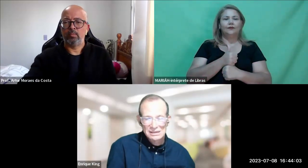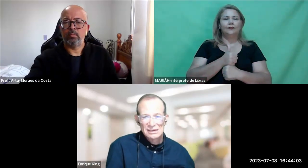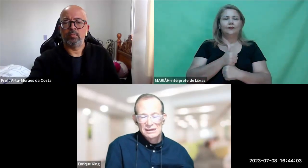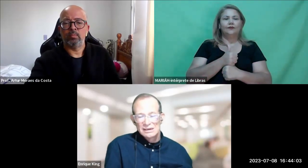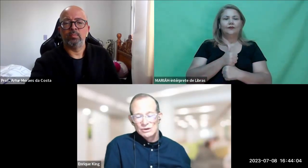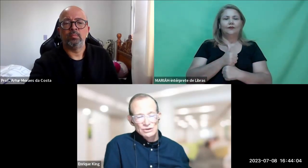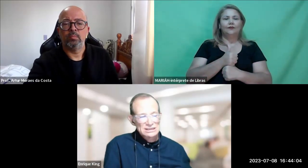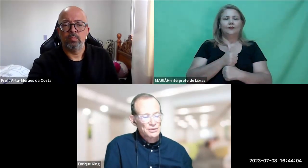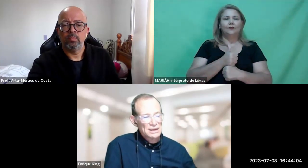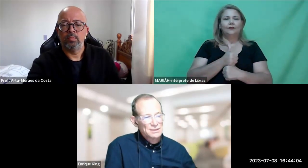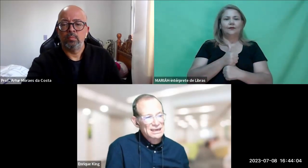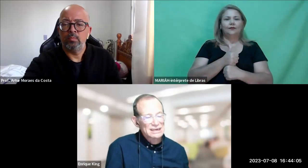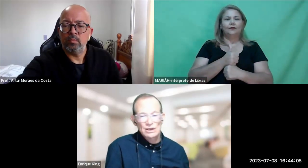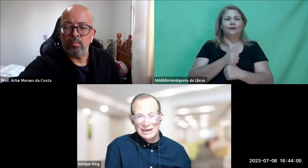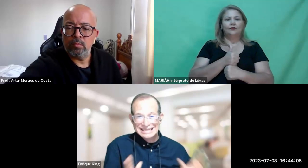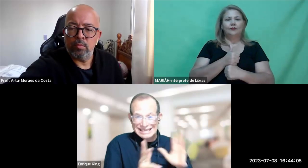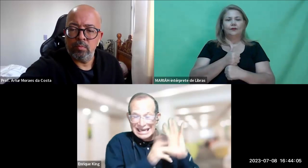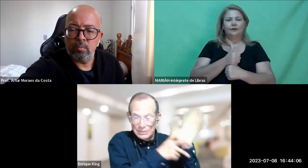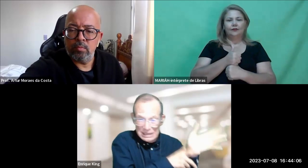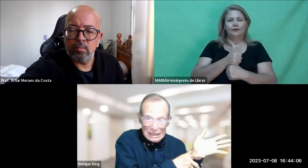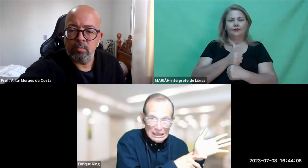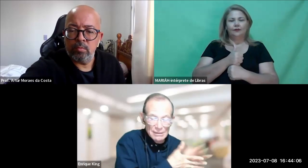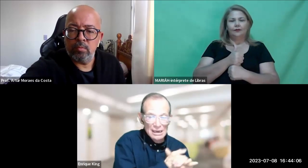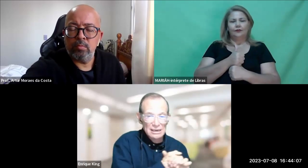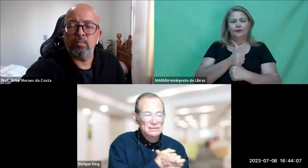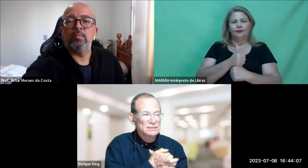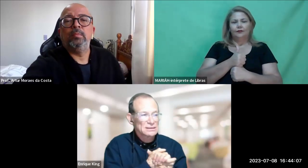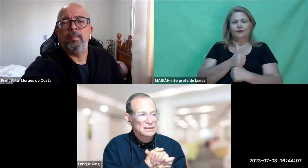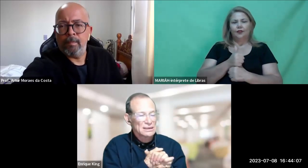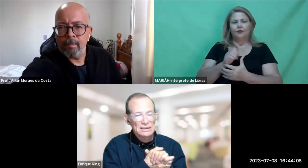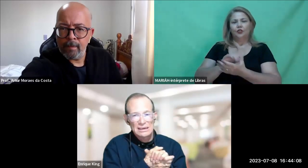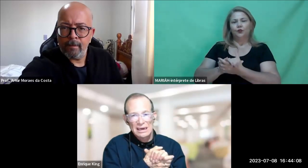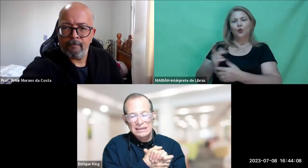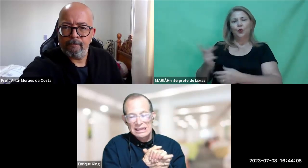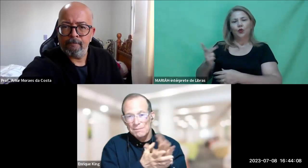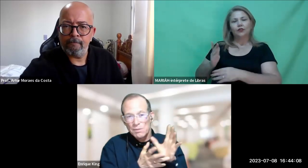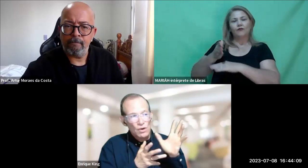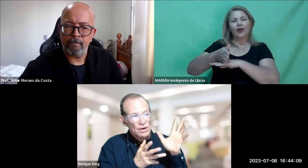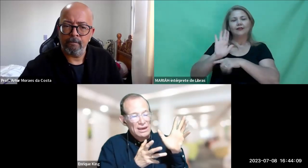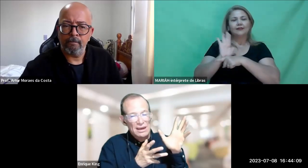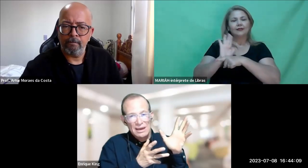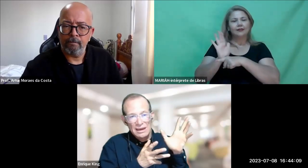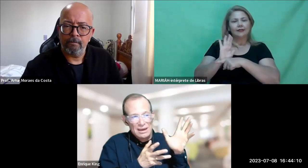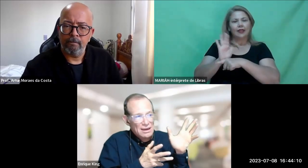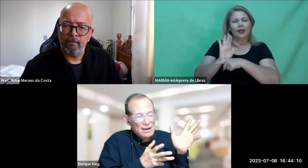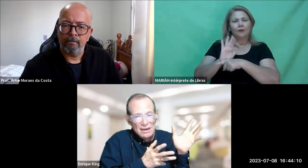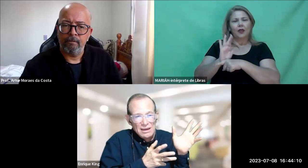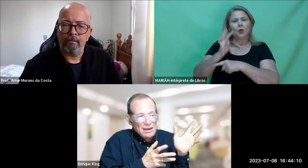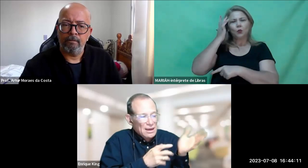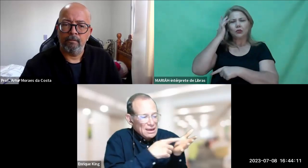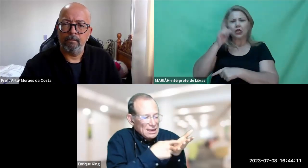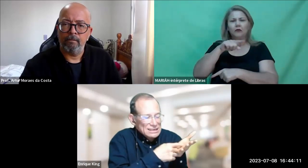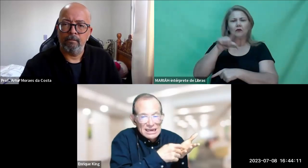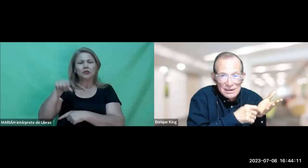reto yo no sé si pueden imaginarse lo que es describir imágenes y al tiempo Eh Eh